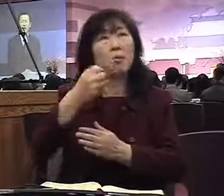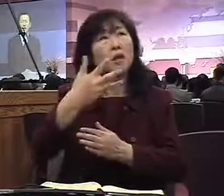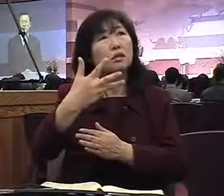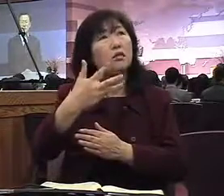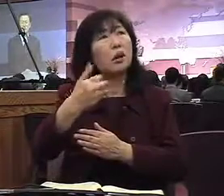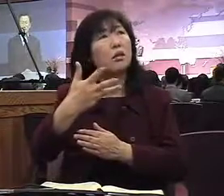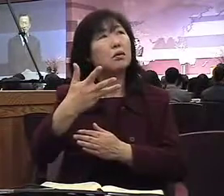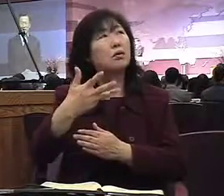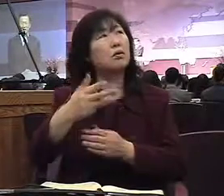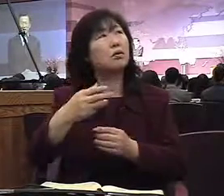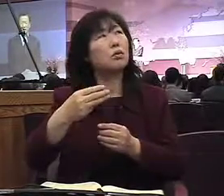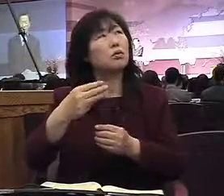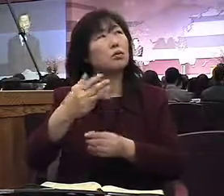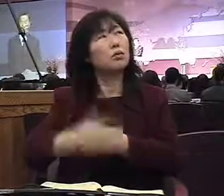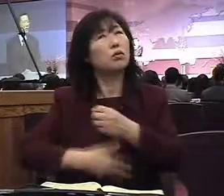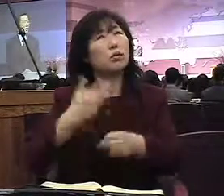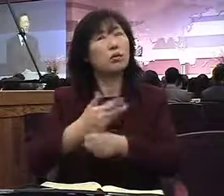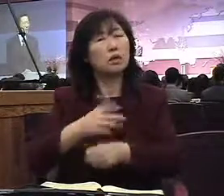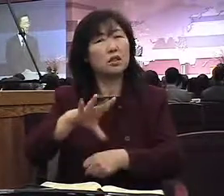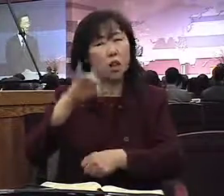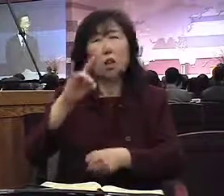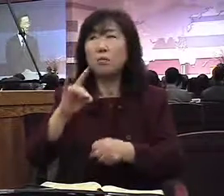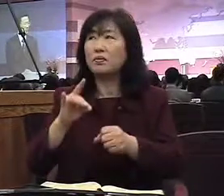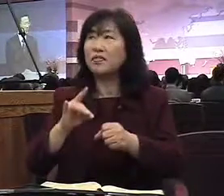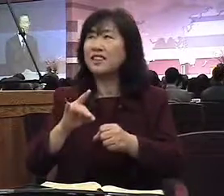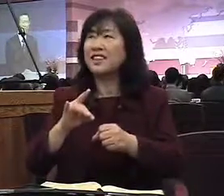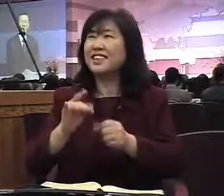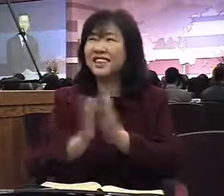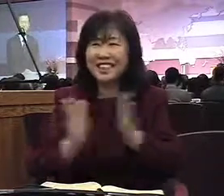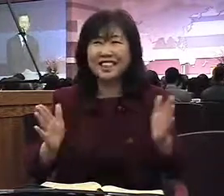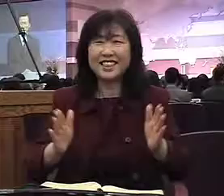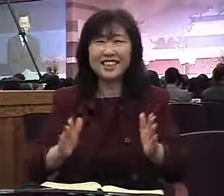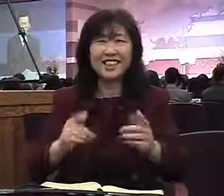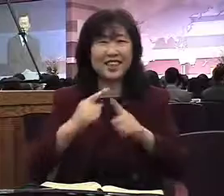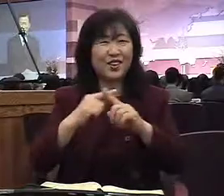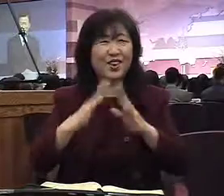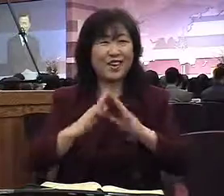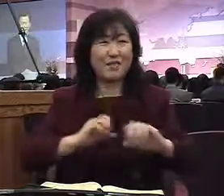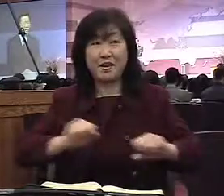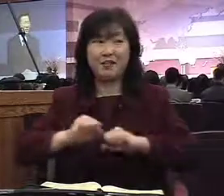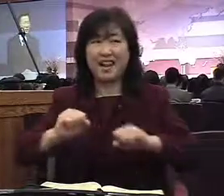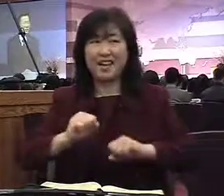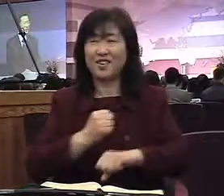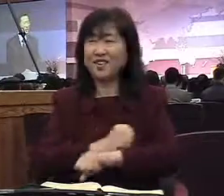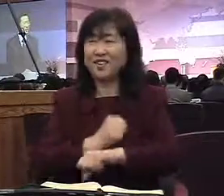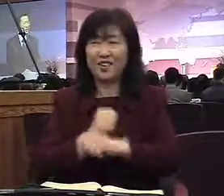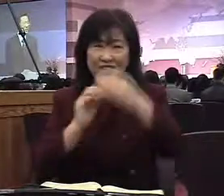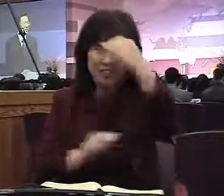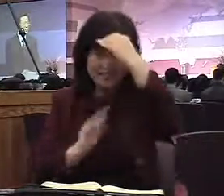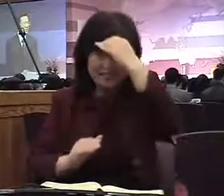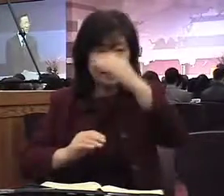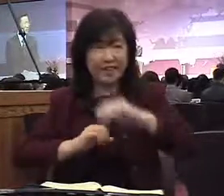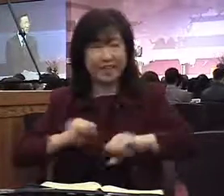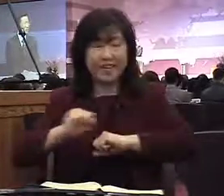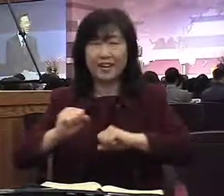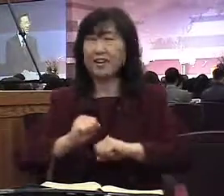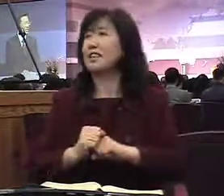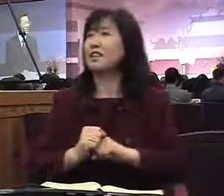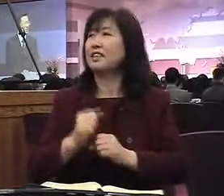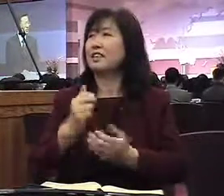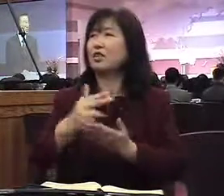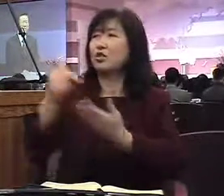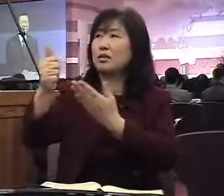88년도에 개척이 돼서 그런지 교회도 팔팔하고 성도님들도 좀 팔팔하고 아무튼 주님께서 참